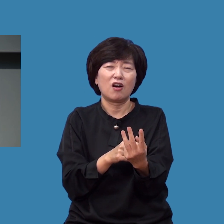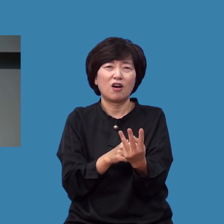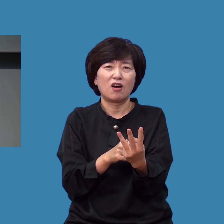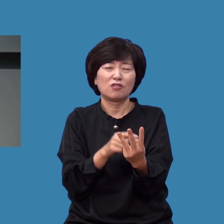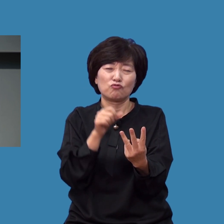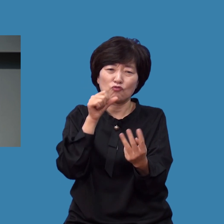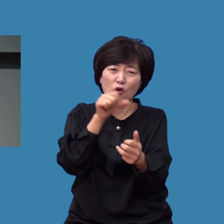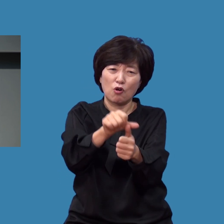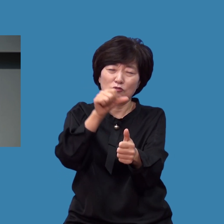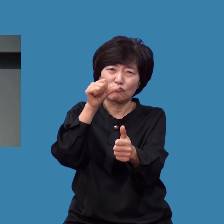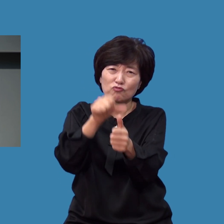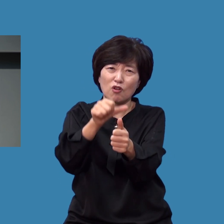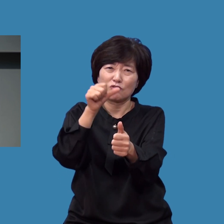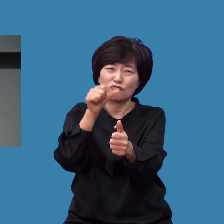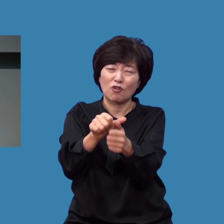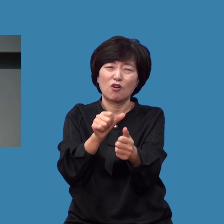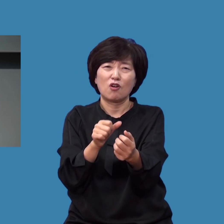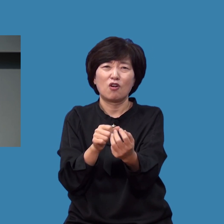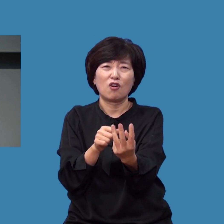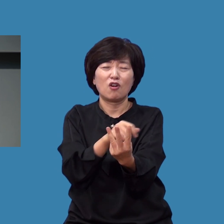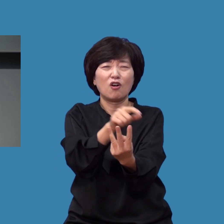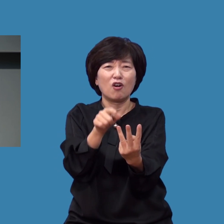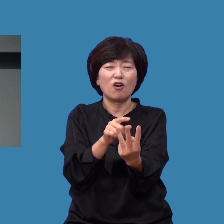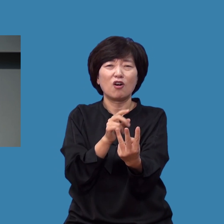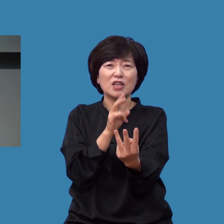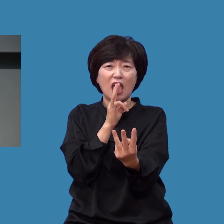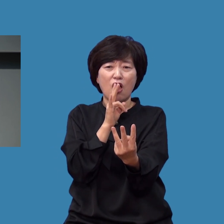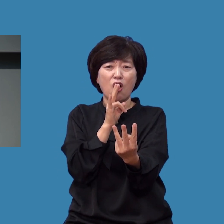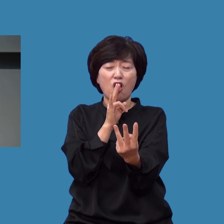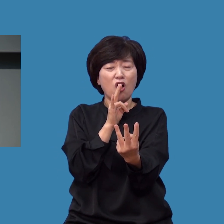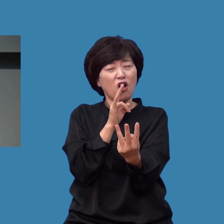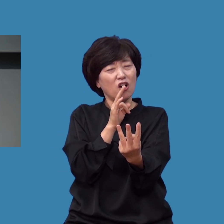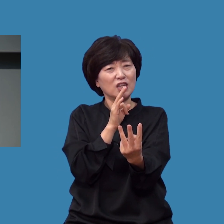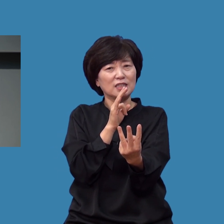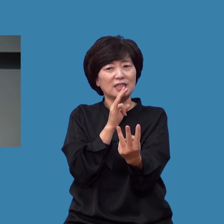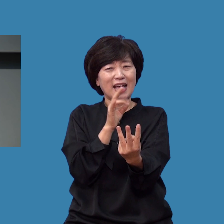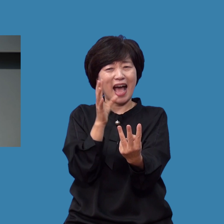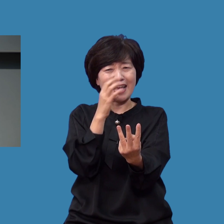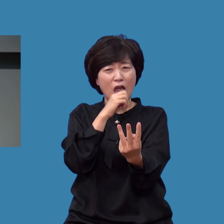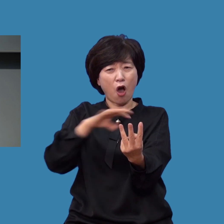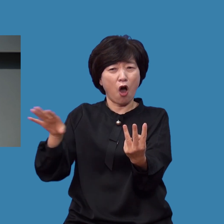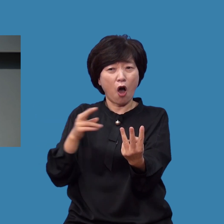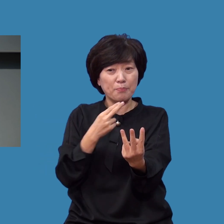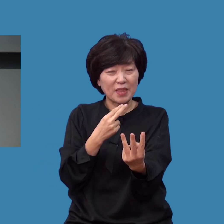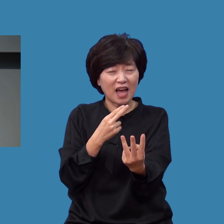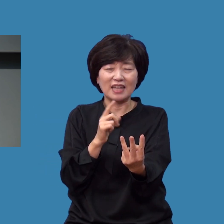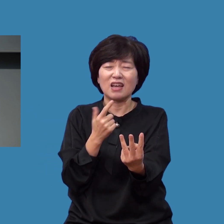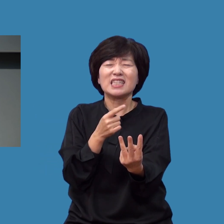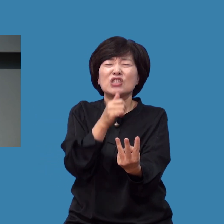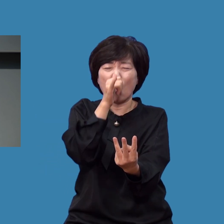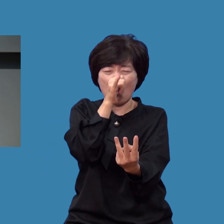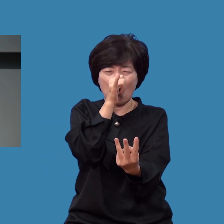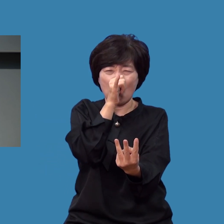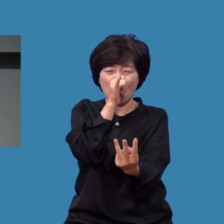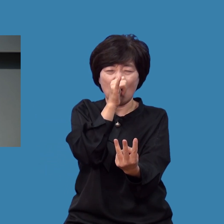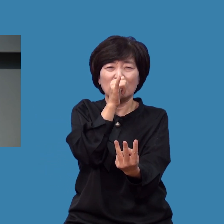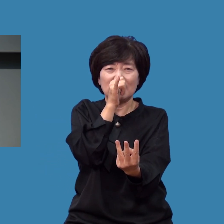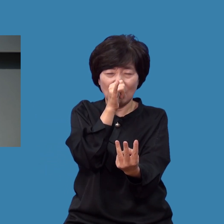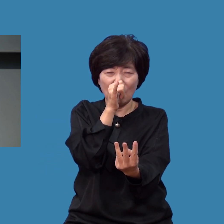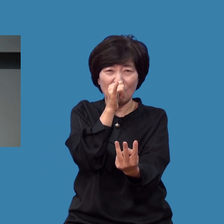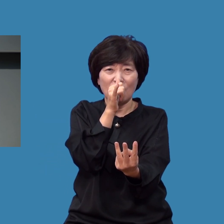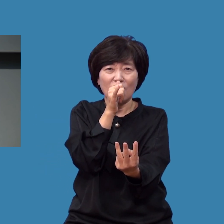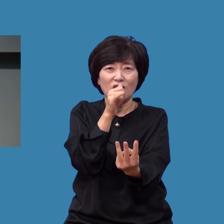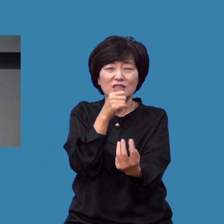교정하거나 코렉션하거나 그런 예언적 기능이 전혀 없다는 것은 아닙니다. 예언에 그런 기능들이 분명히 있긴 해요. 그렇지만